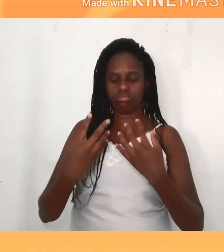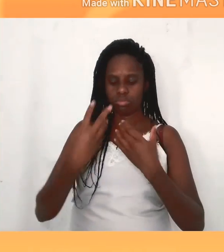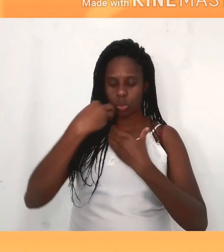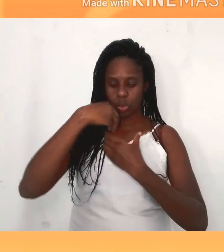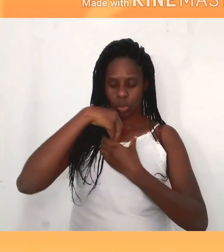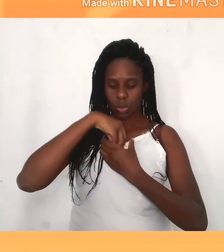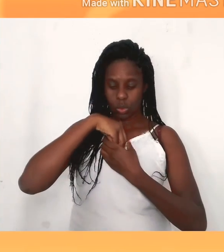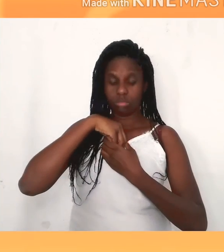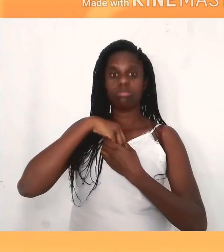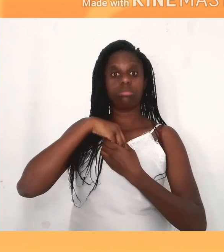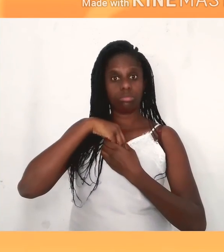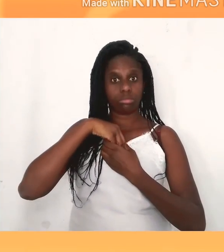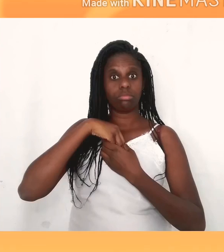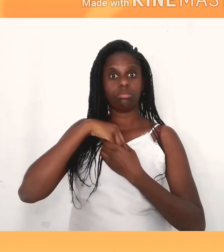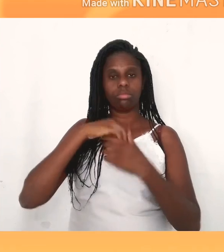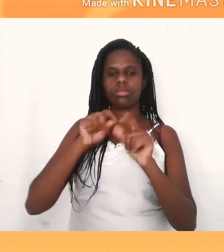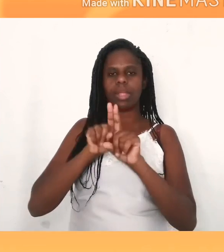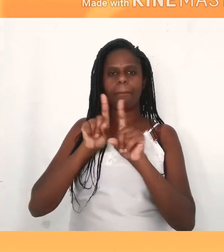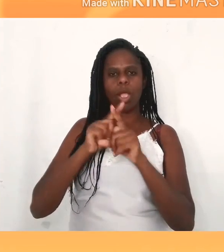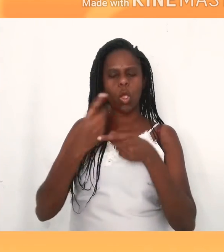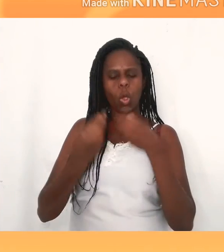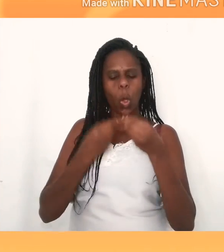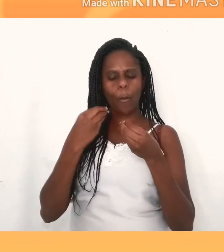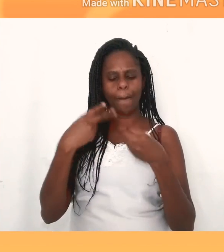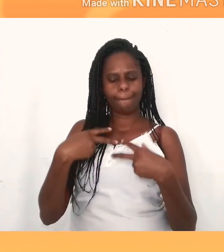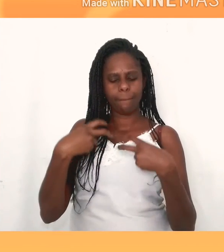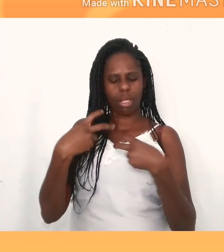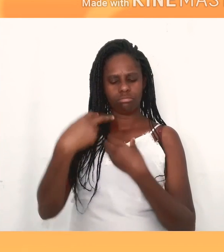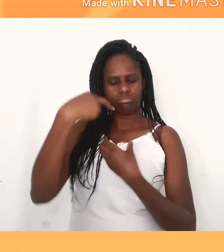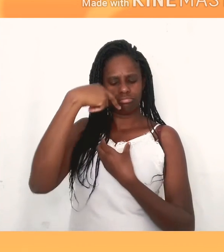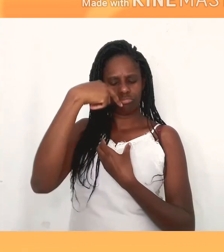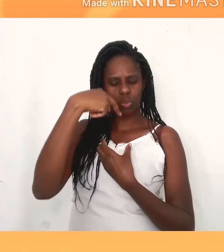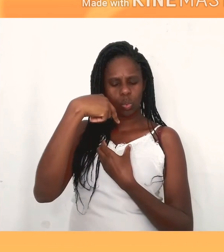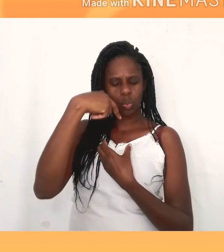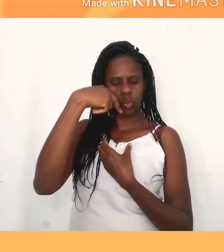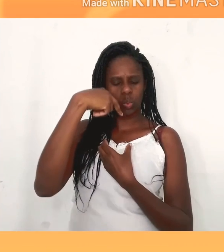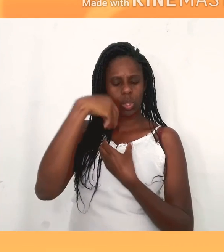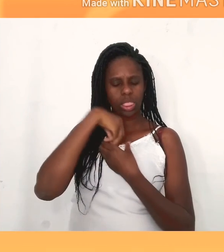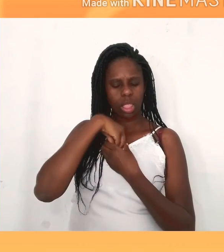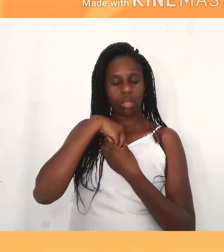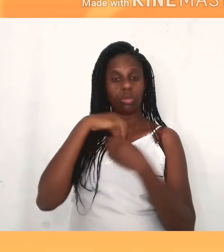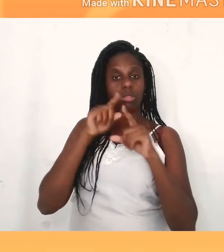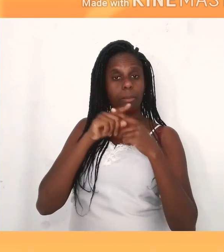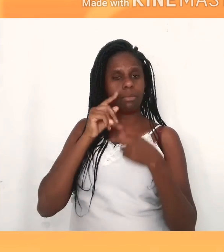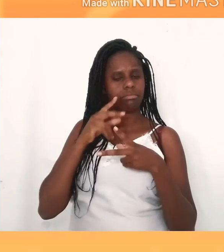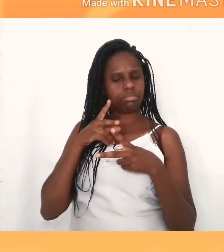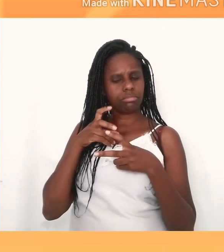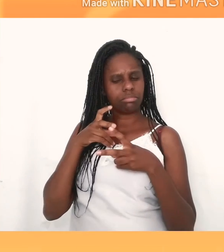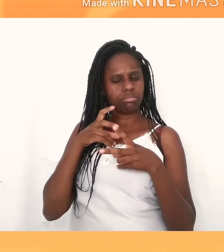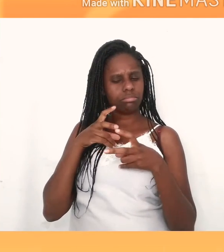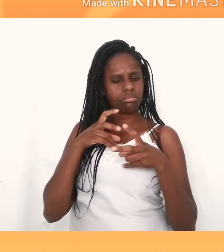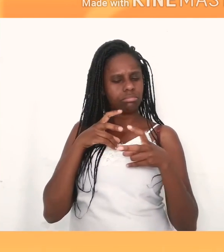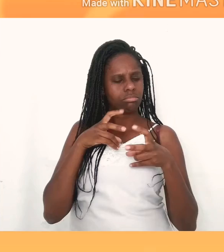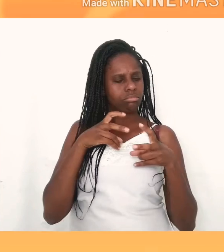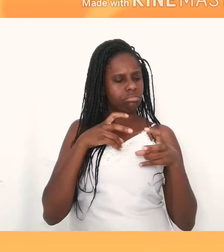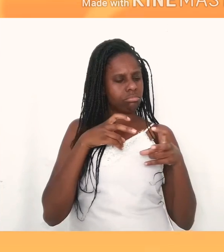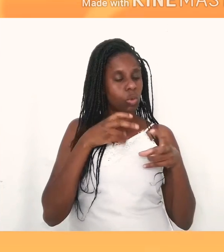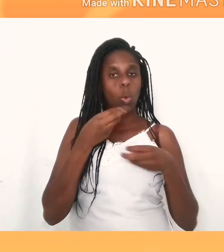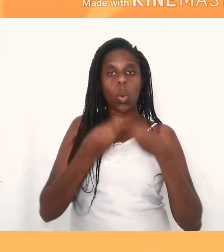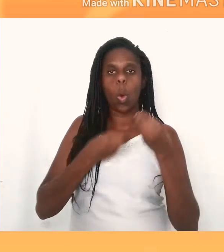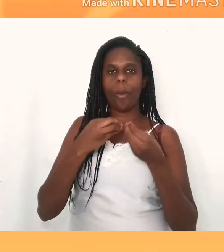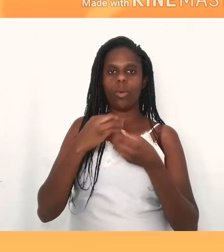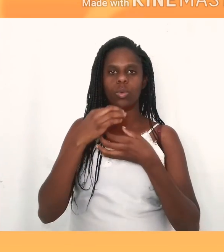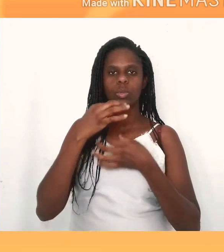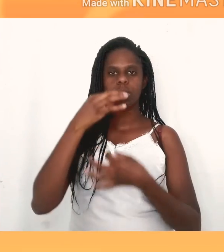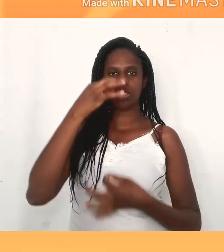essa interiorização, essa autoobservação e essa observação do mundo à nossa volta a